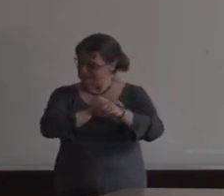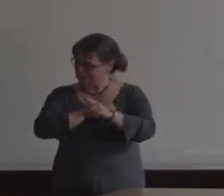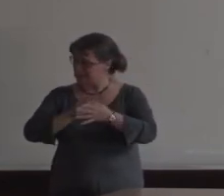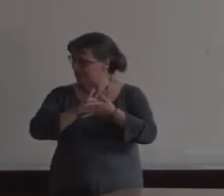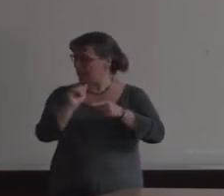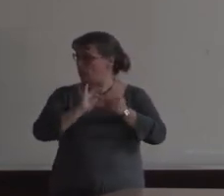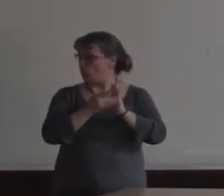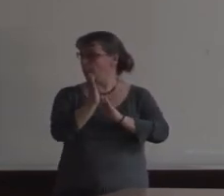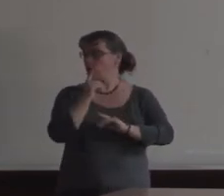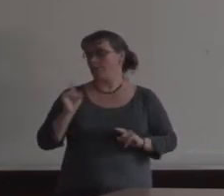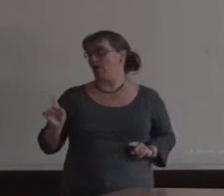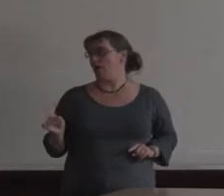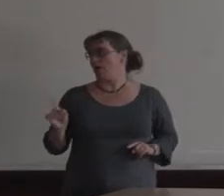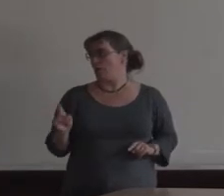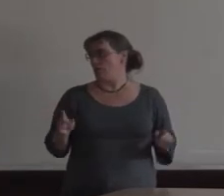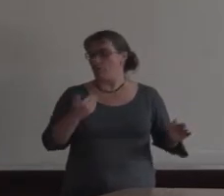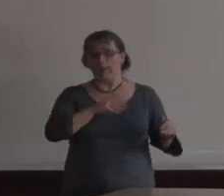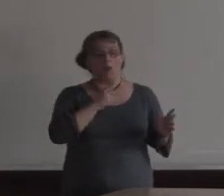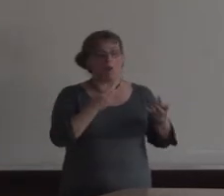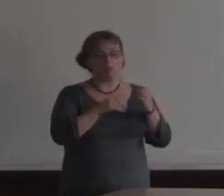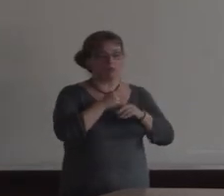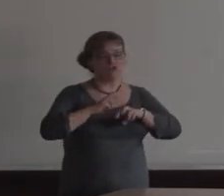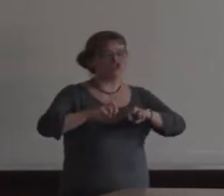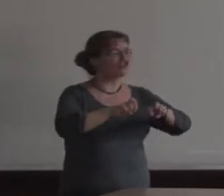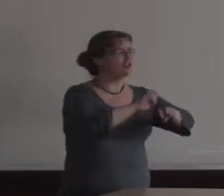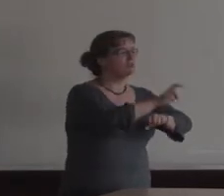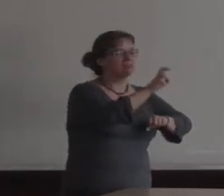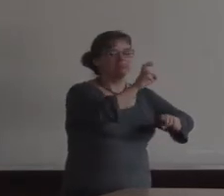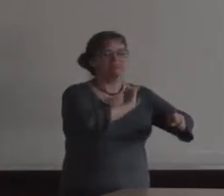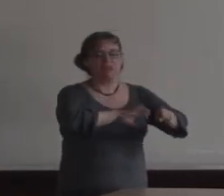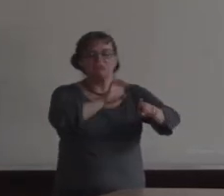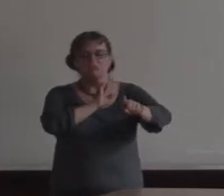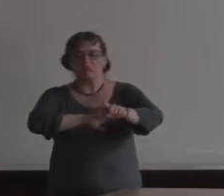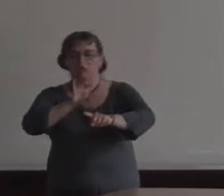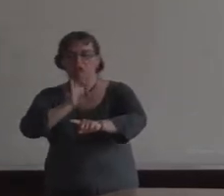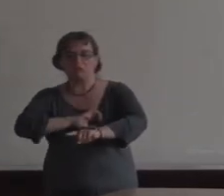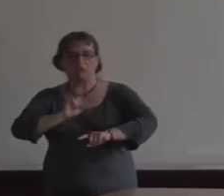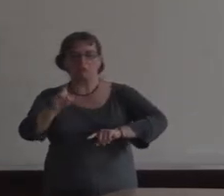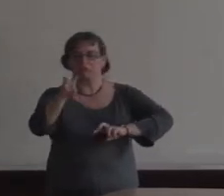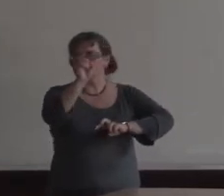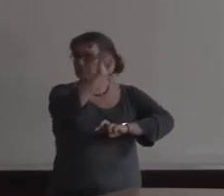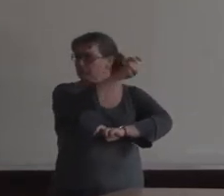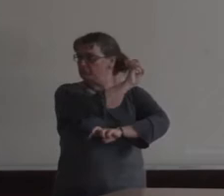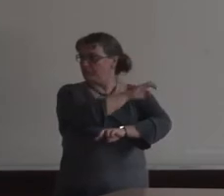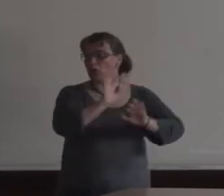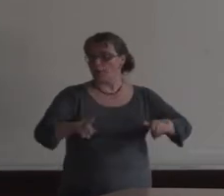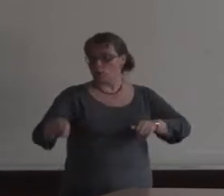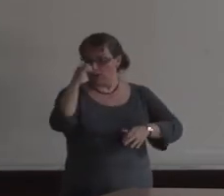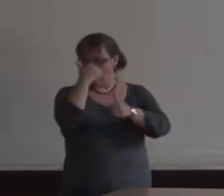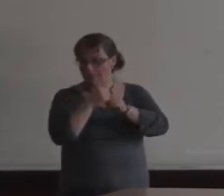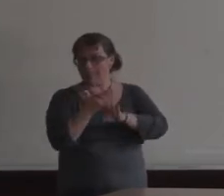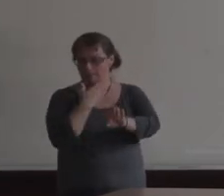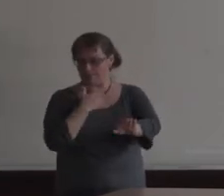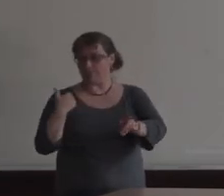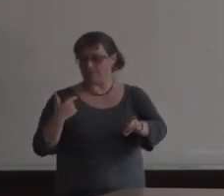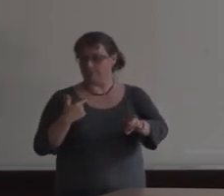fois à l'autre, parce qu'il y a un aspect exploratoire. Il se rappelle ce qu'il a fait. Il se rappelle des échecs qu'il a